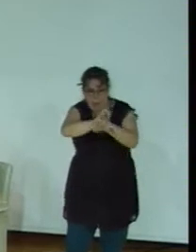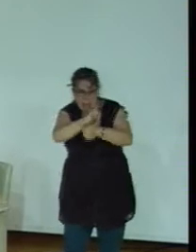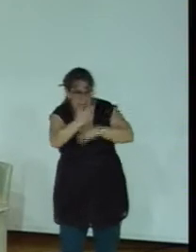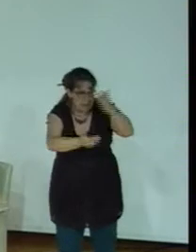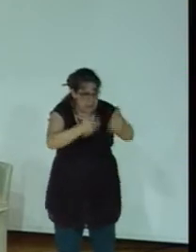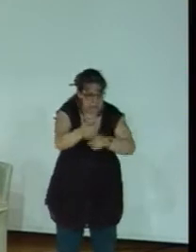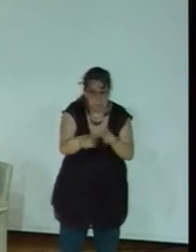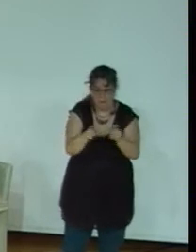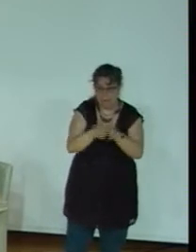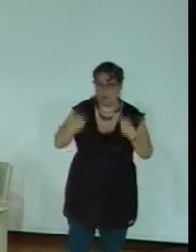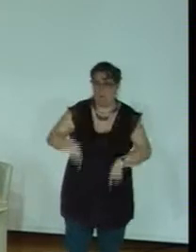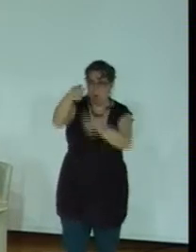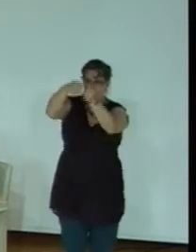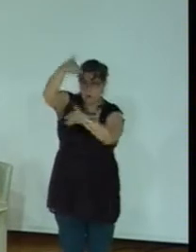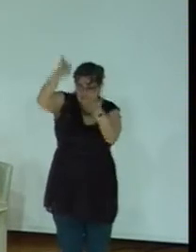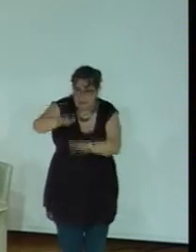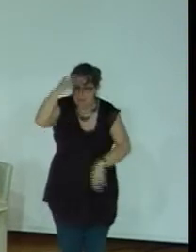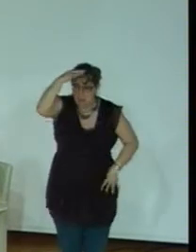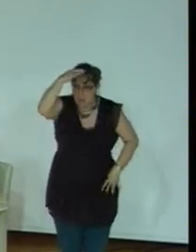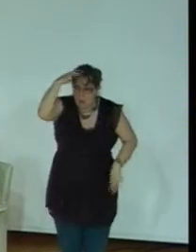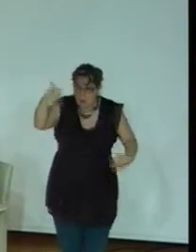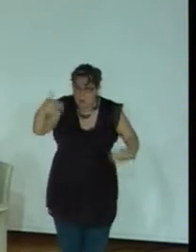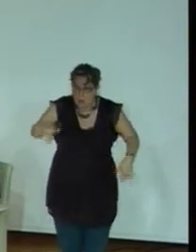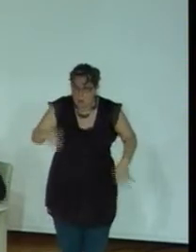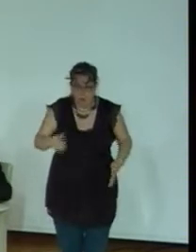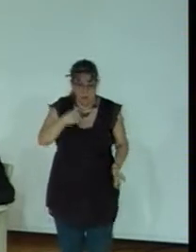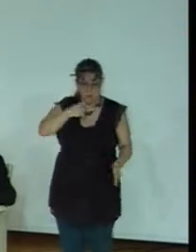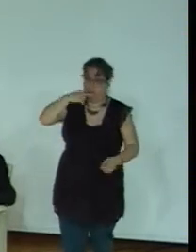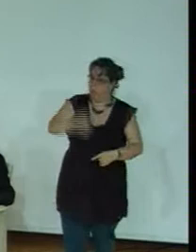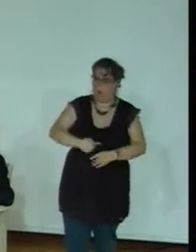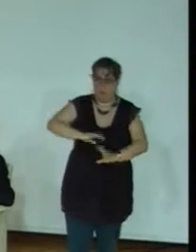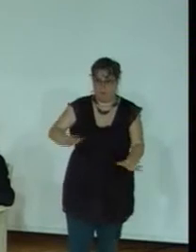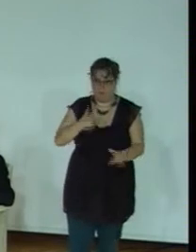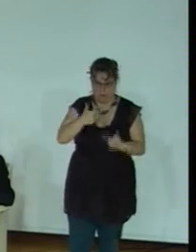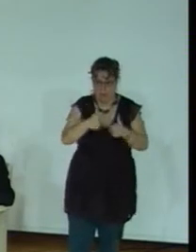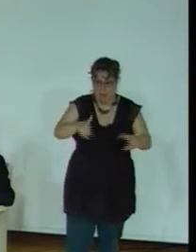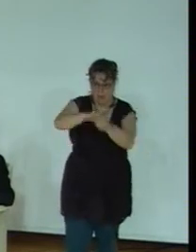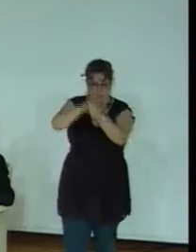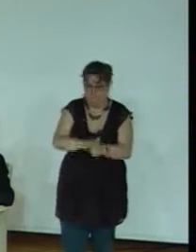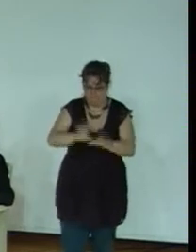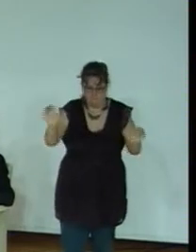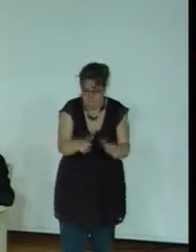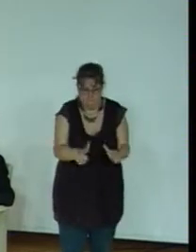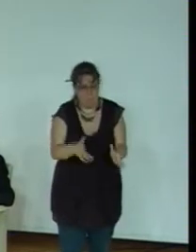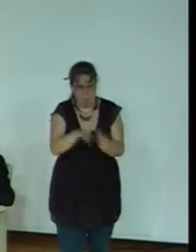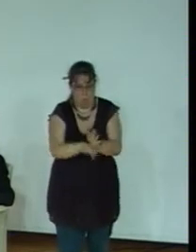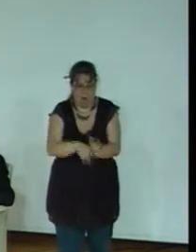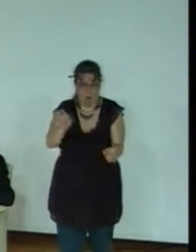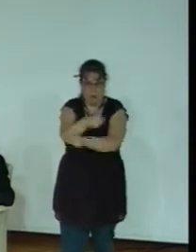sont prises. Leur caractère attentatoire aux libertés, ça c'est une évidence, c'est leur objectif premier. Et j'essaie